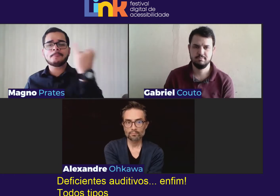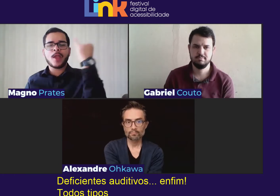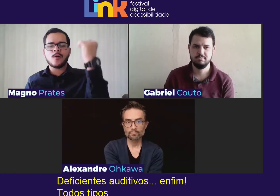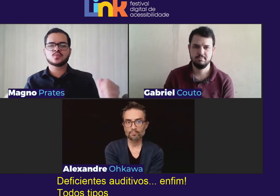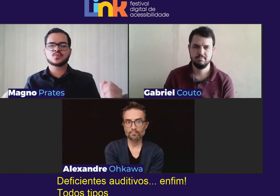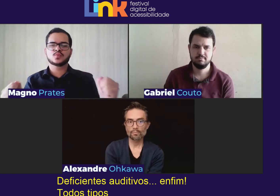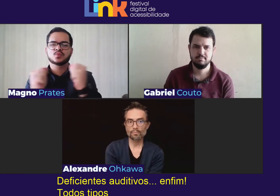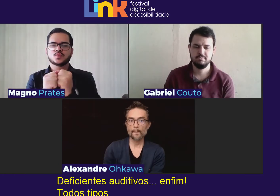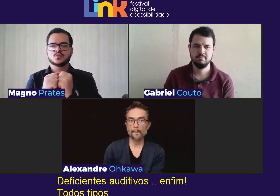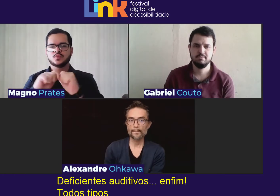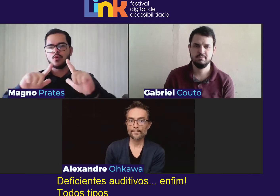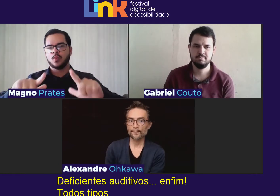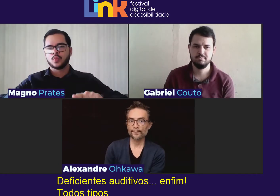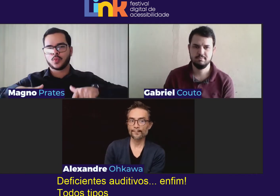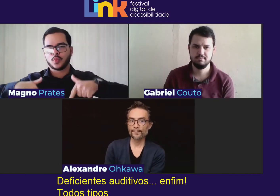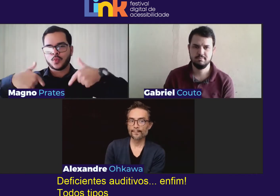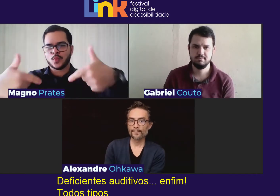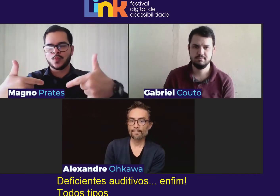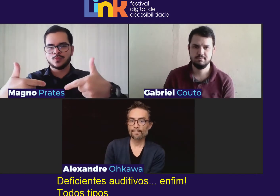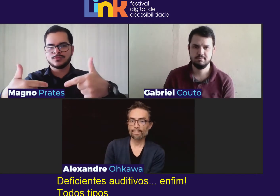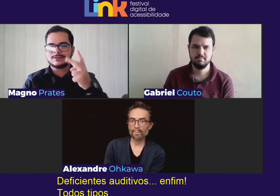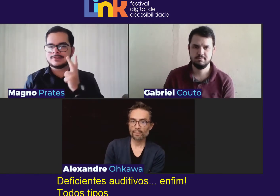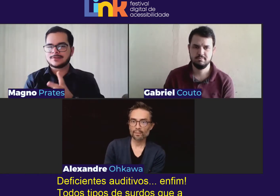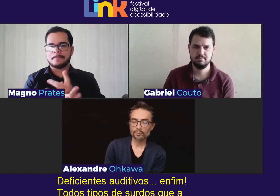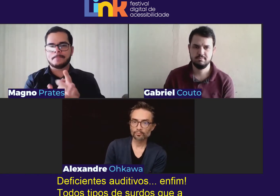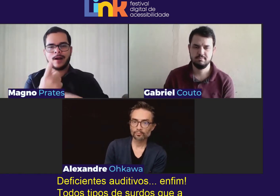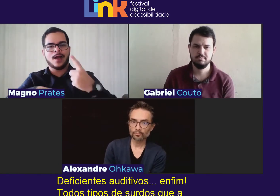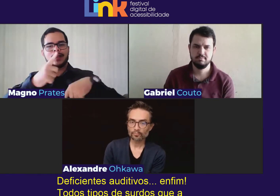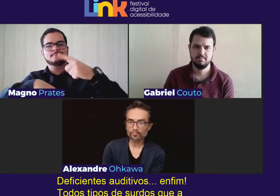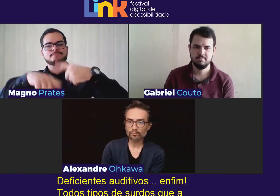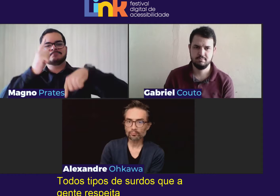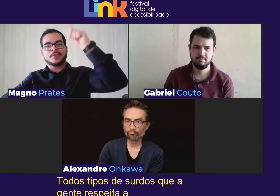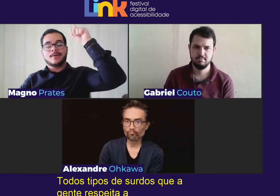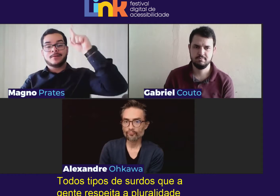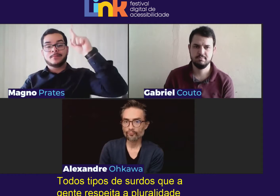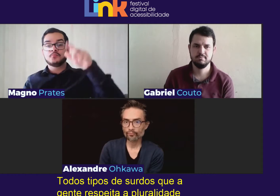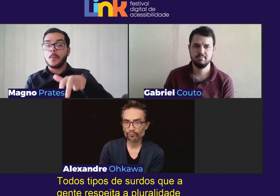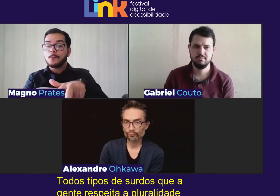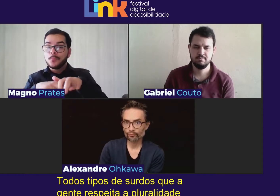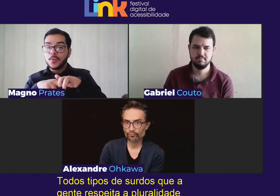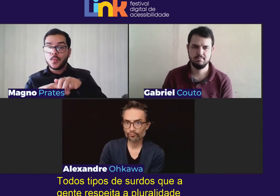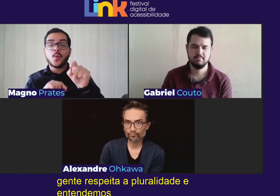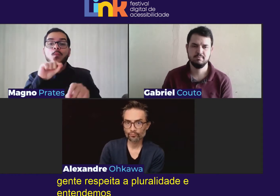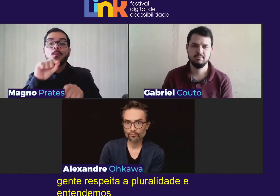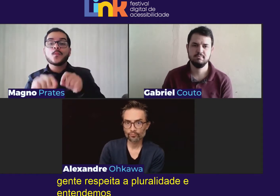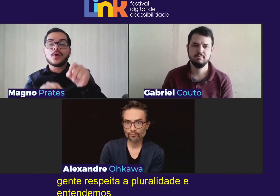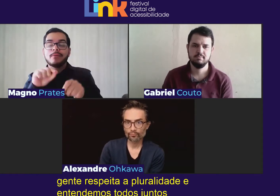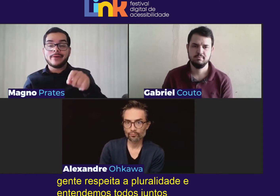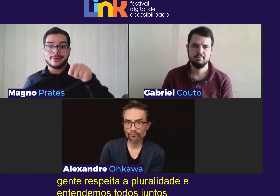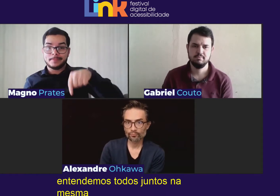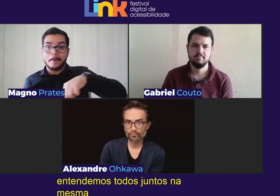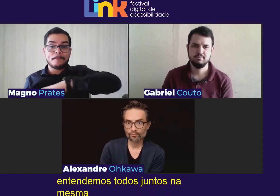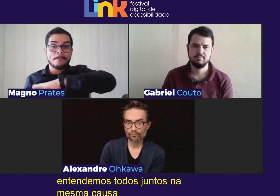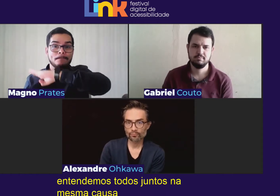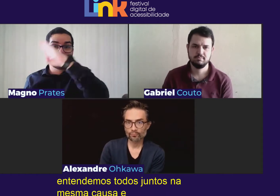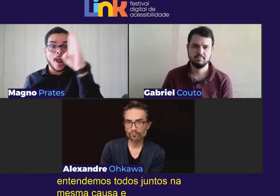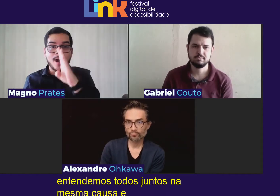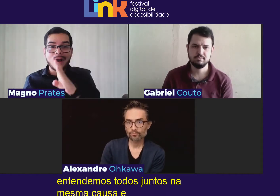e entendemos que todos os grupos estão juntos na mesma causa e na mesma luta, sempre procurando evoluir. E é por isso